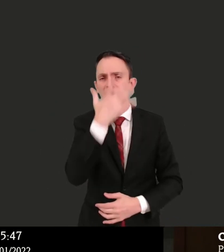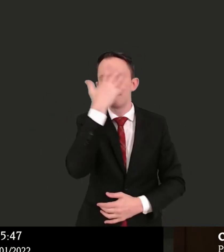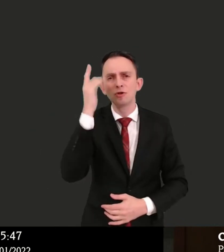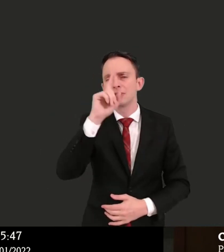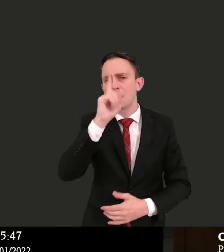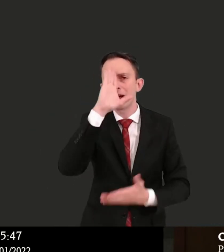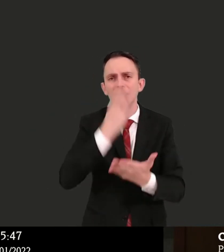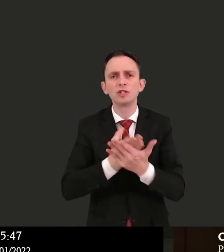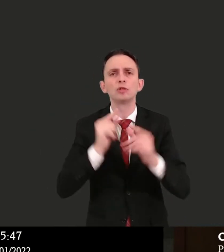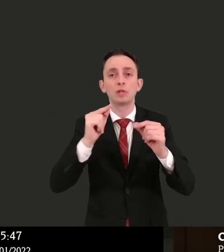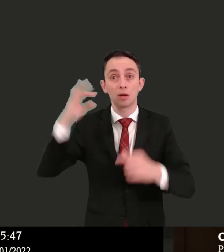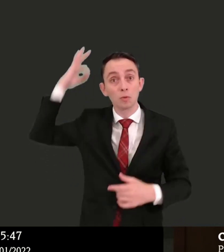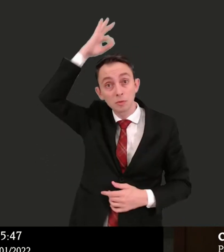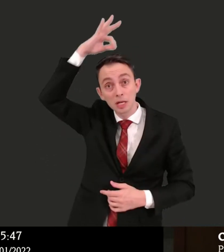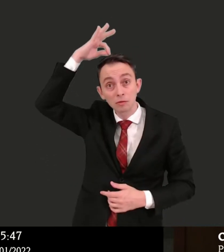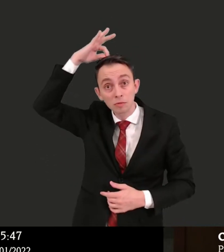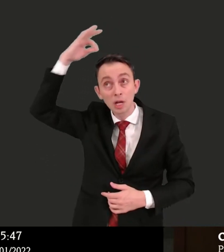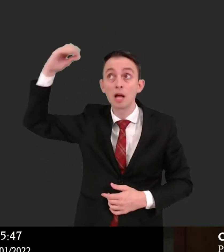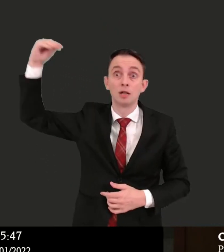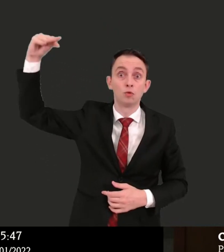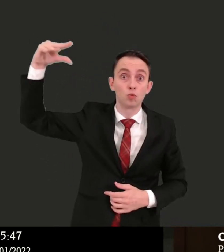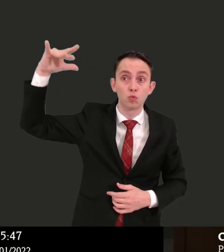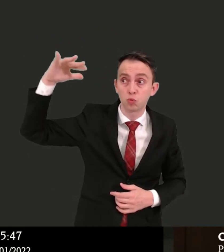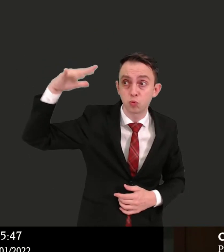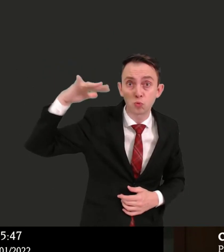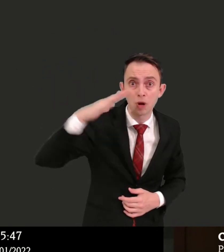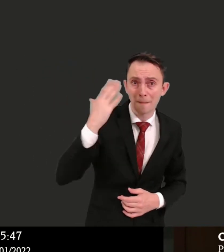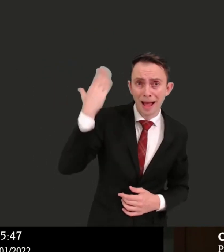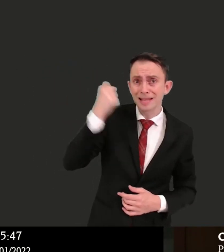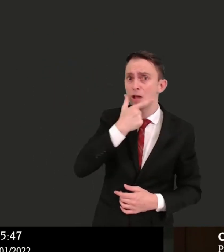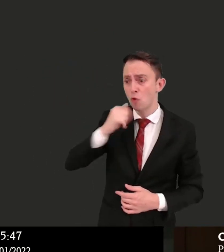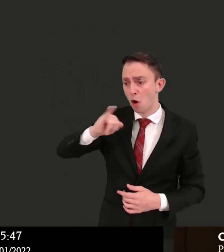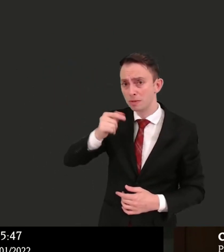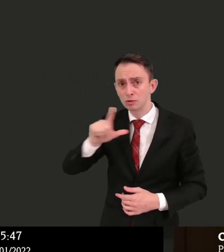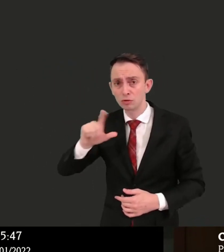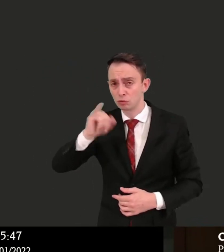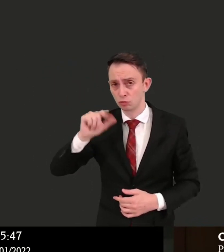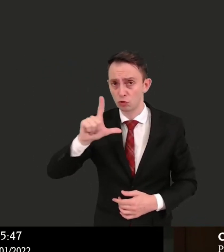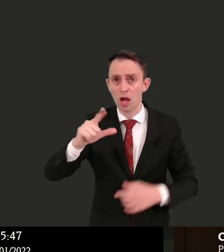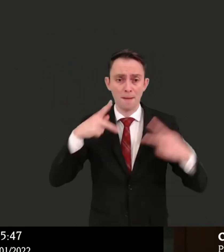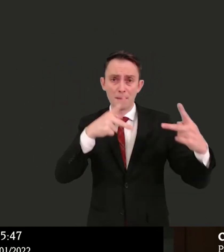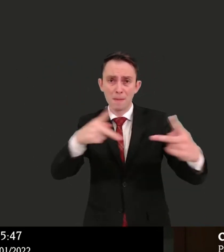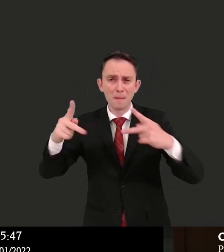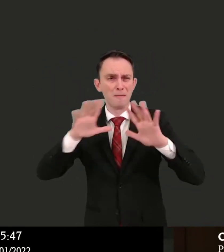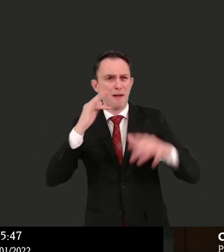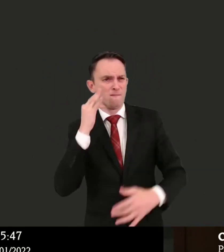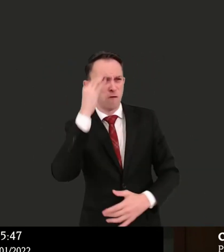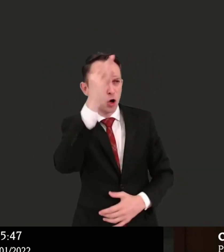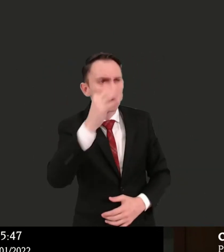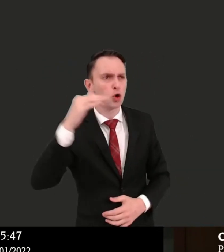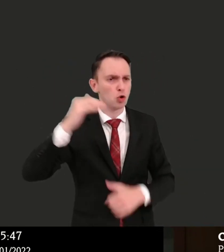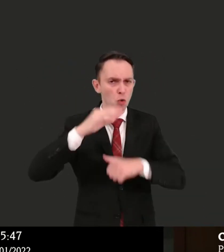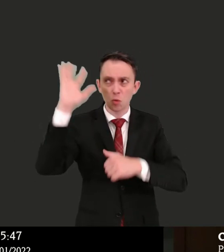dispensação do Espírito Santo, o derramamento do Espírito que Joel profetizou. Vou derramar meu Espírito sobre a carne. Glória ao